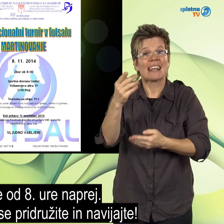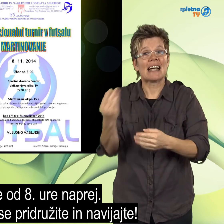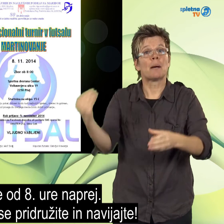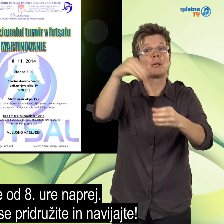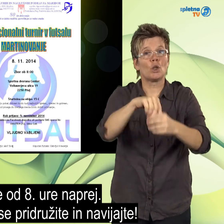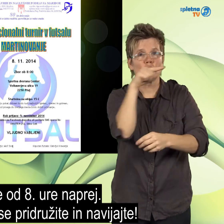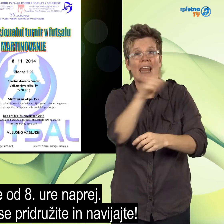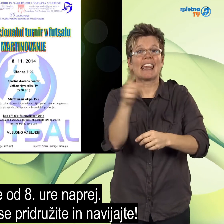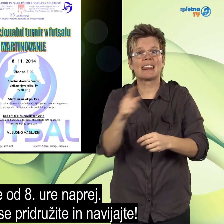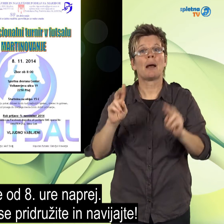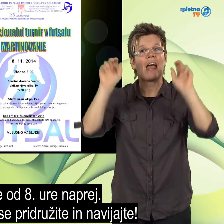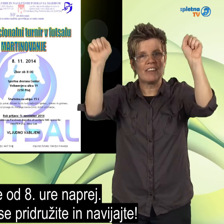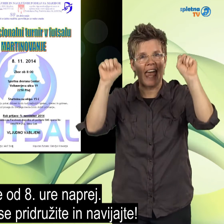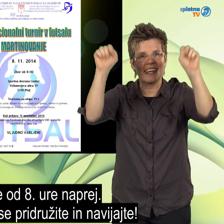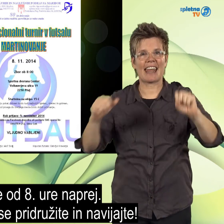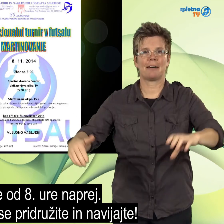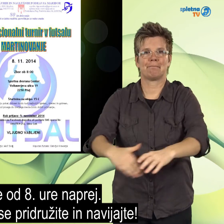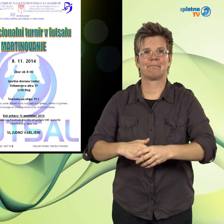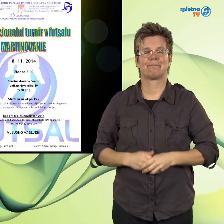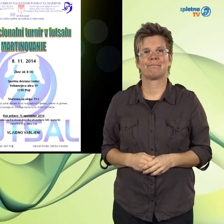Vabljeni, da se pridružite in navijate.